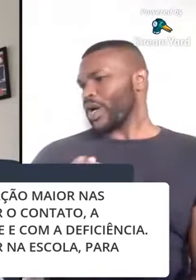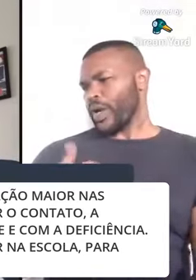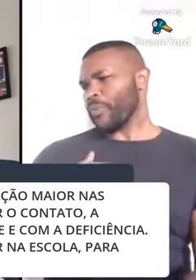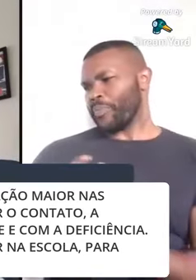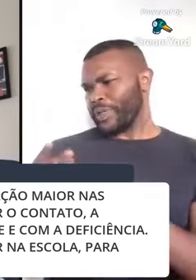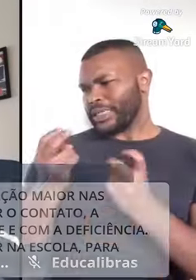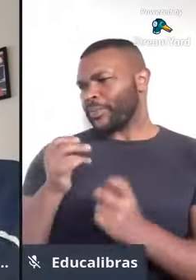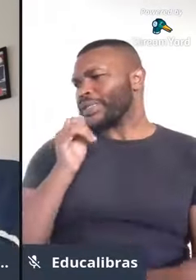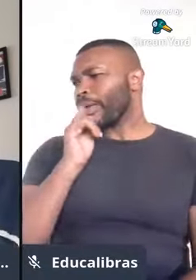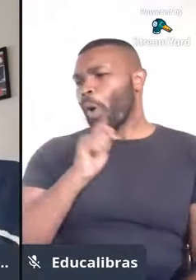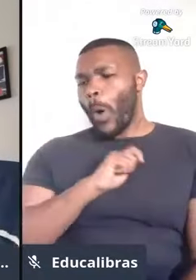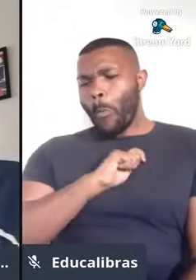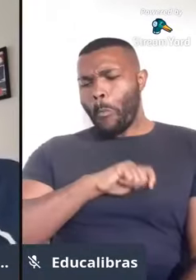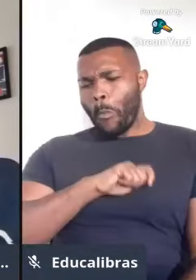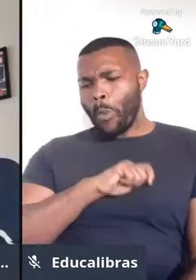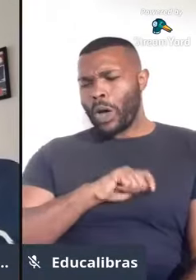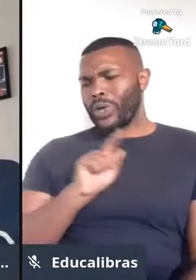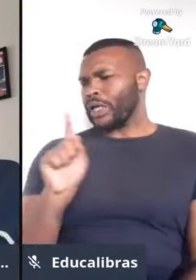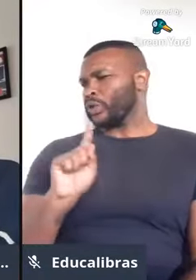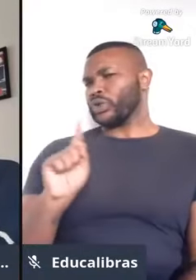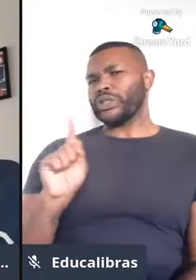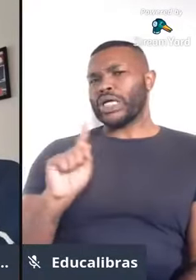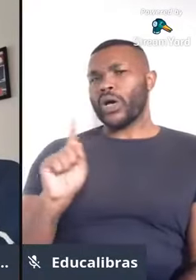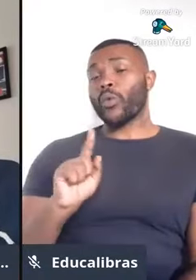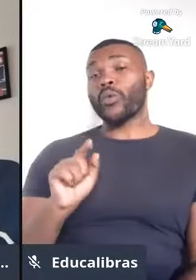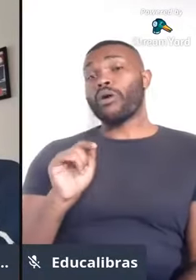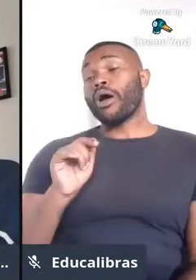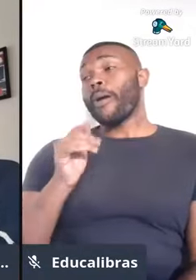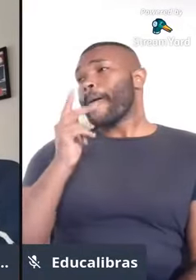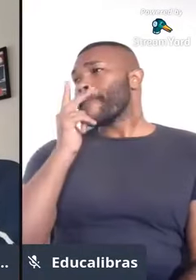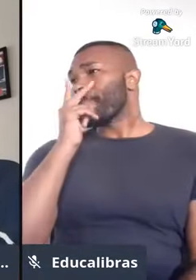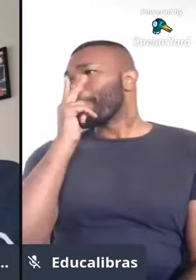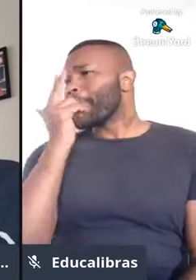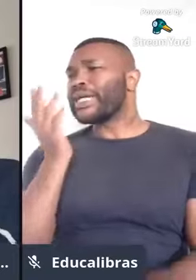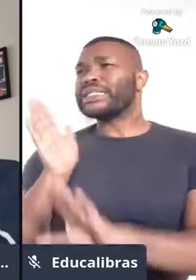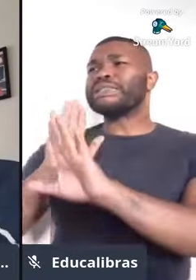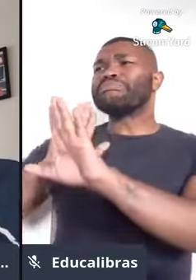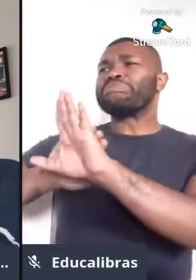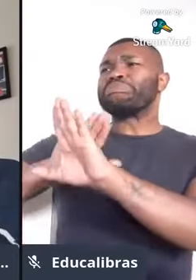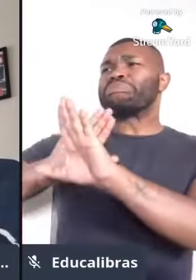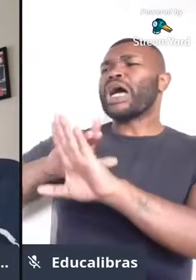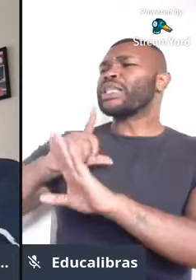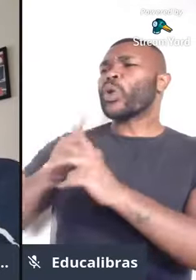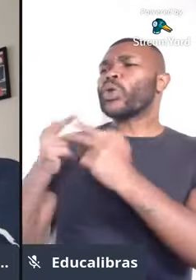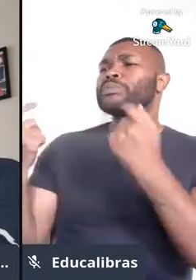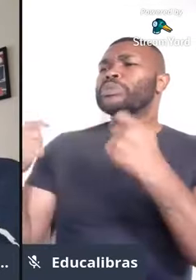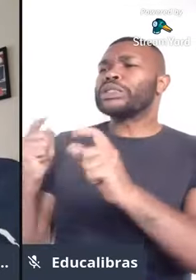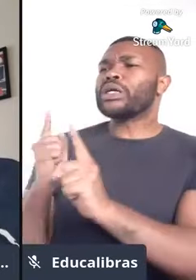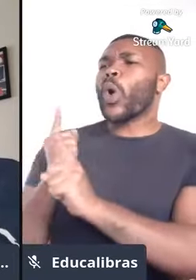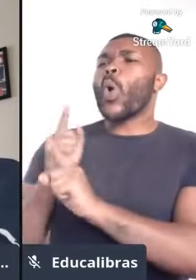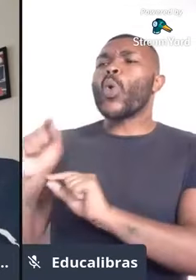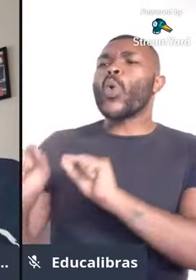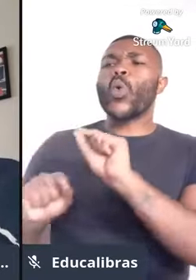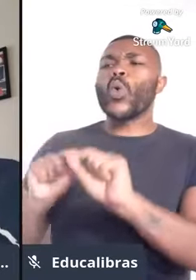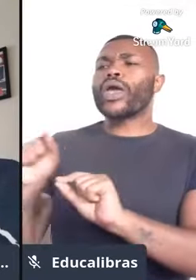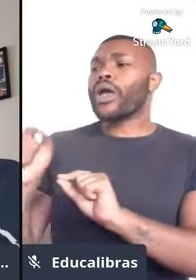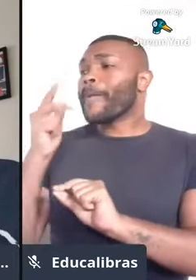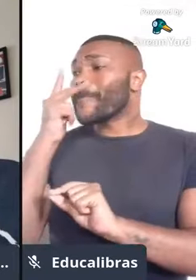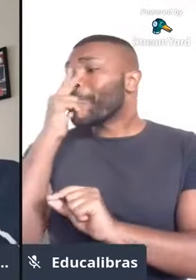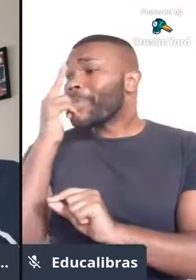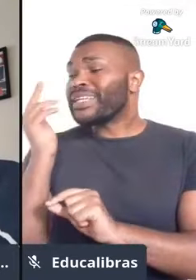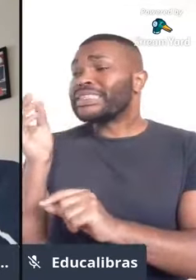mas pode tirar. Tem alguma coisa aí que a gente precisa descobrir o que é, porque é uma resistência arraigada. As